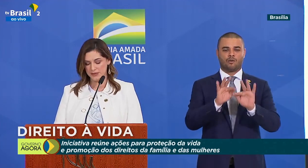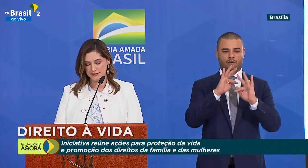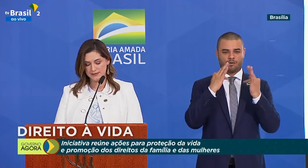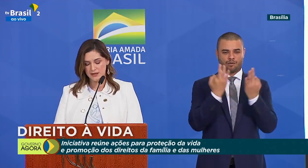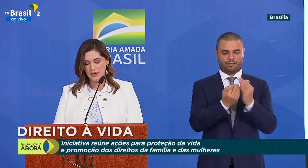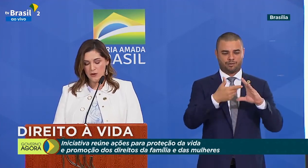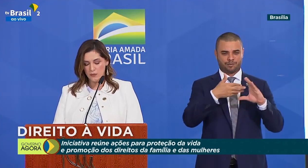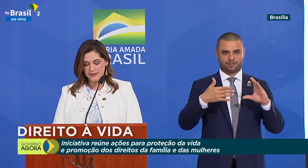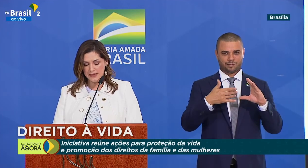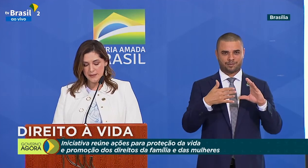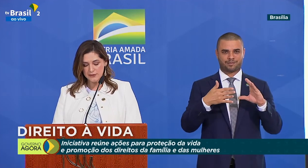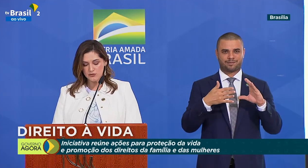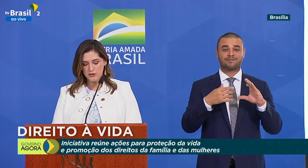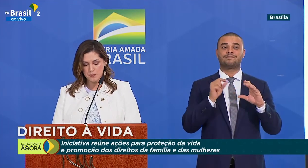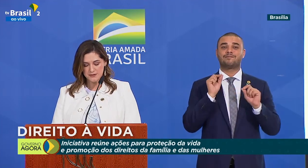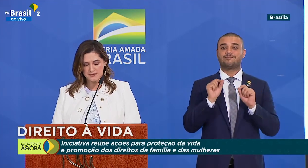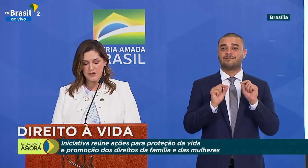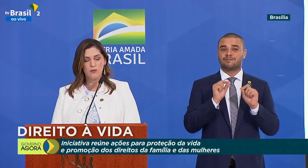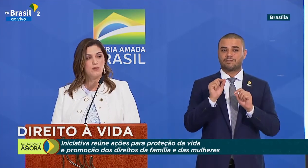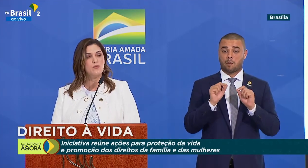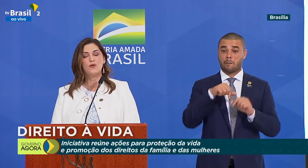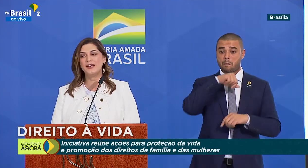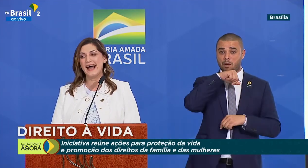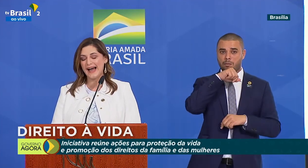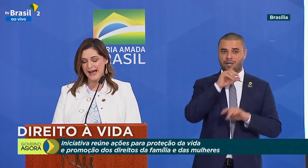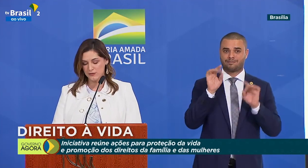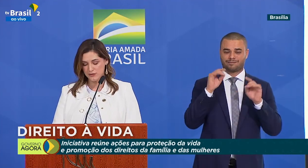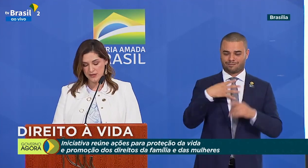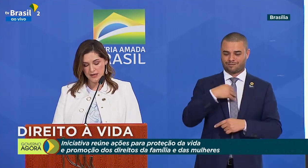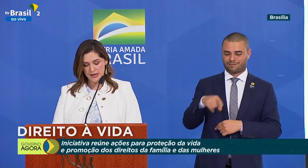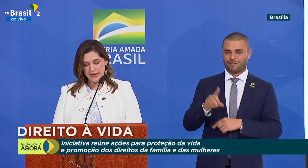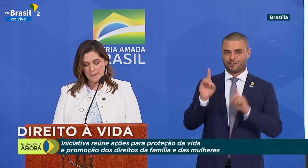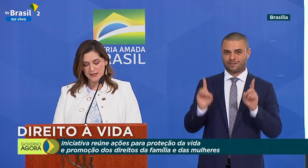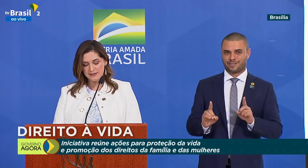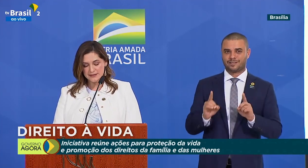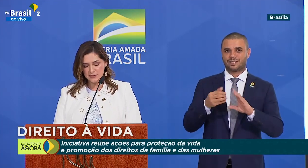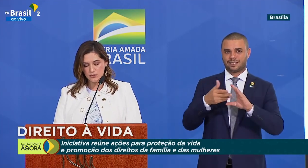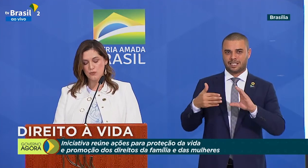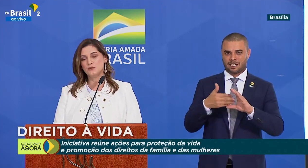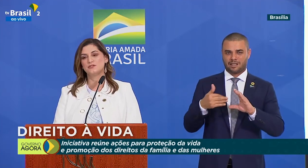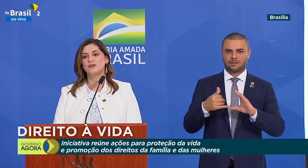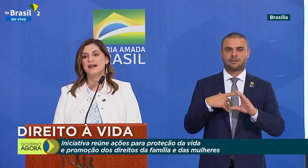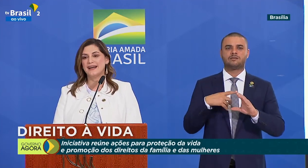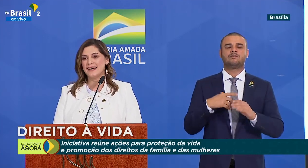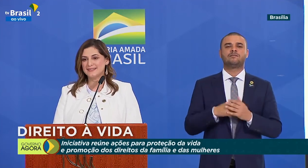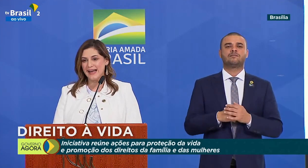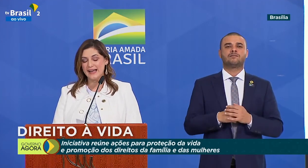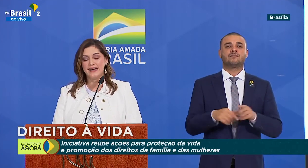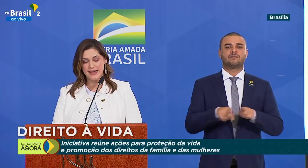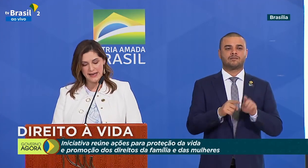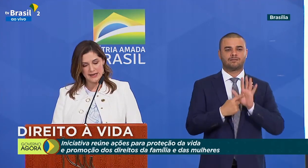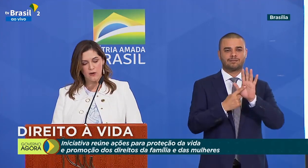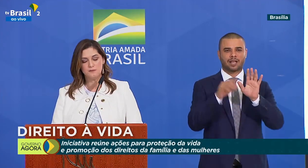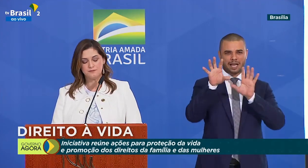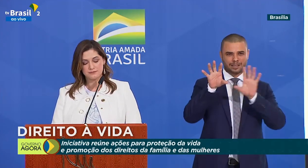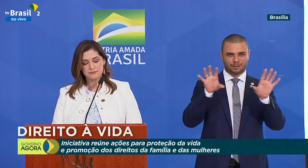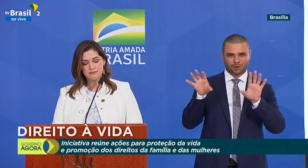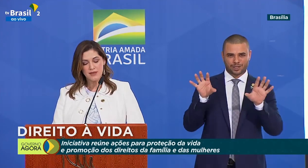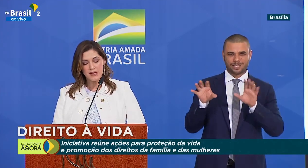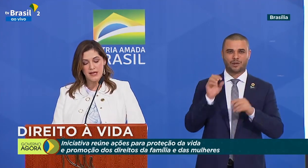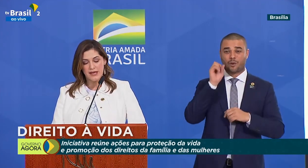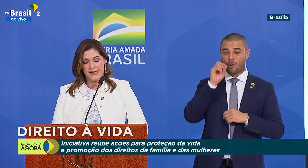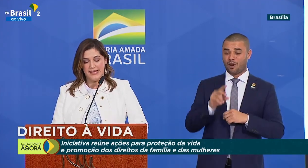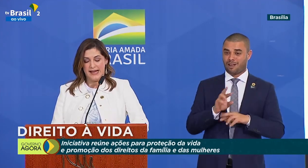e mães atípicas um lançamento de uma exposição molhar raro e apresentação do curso casar É